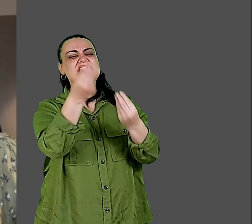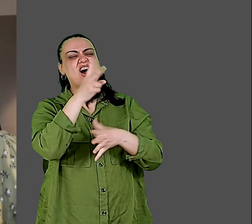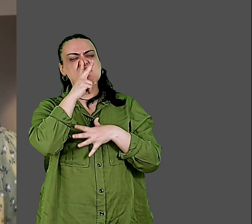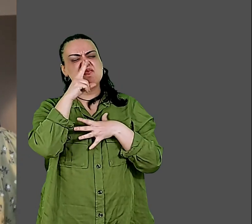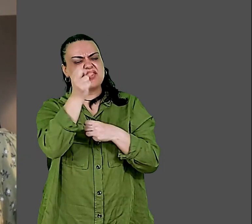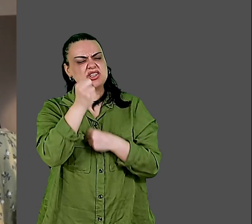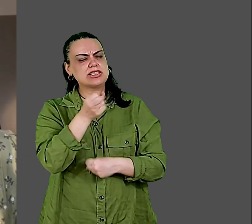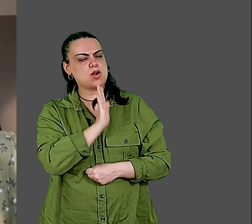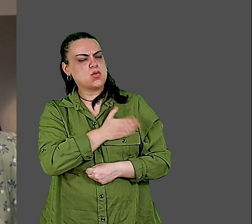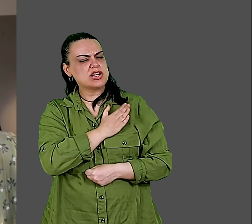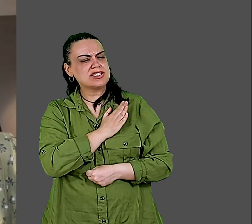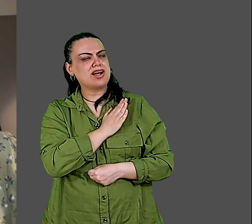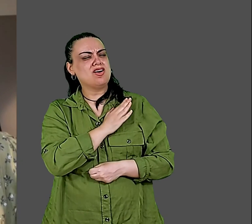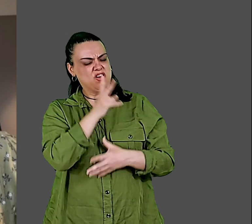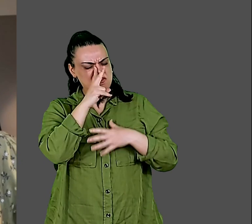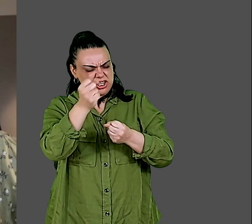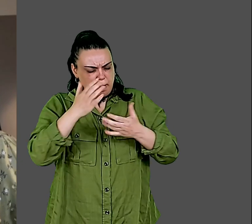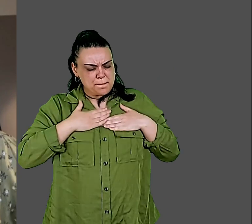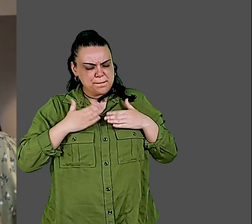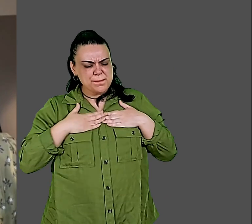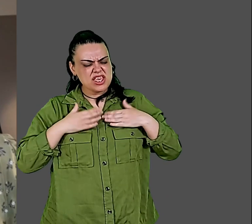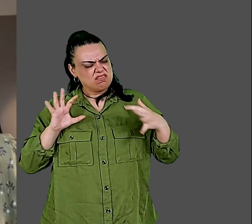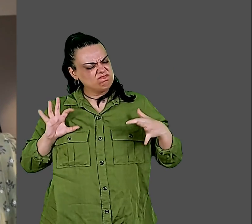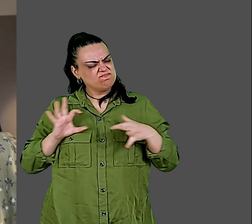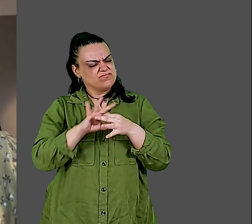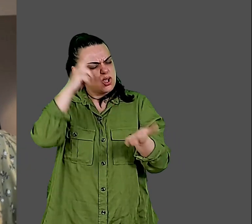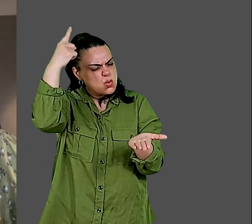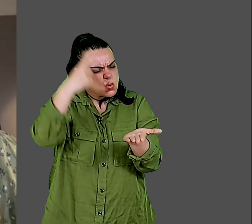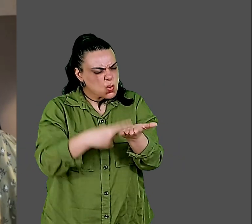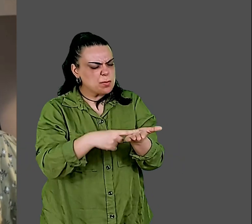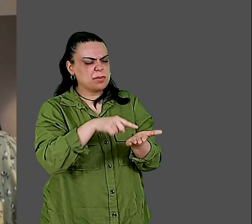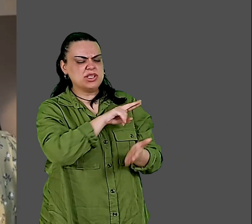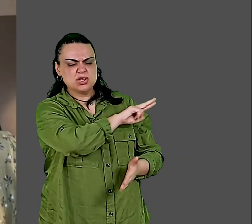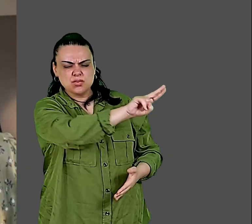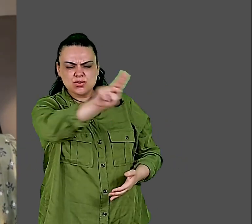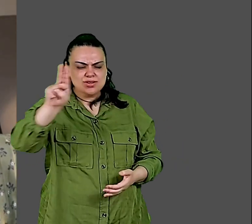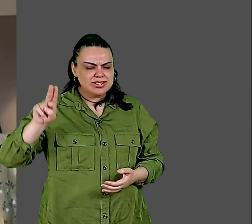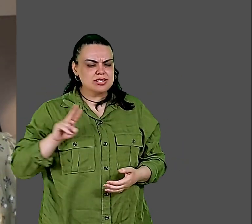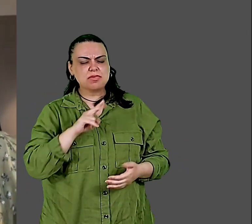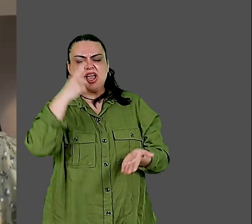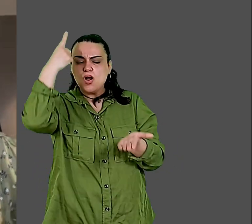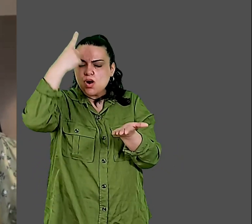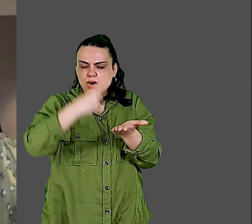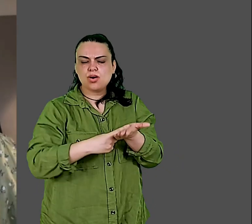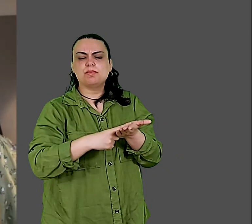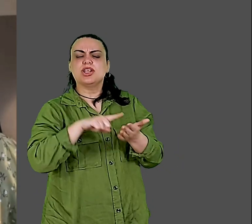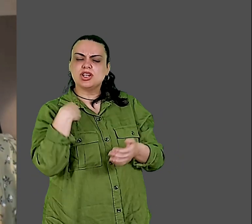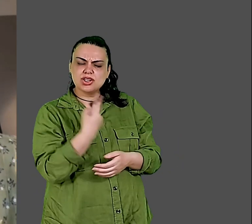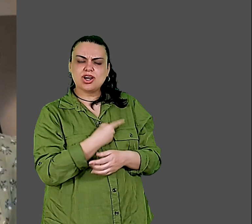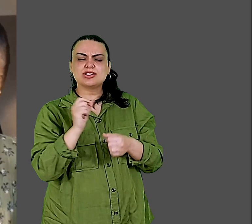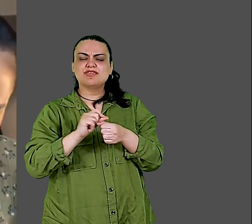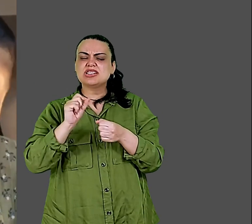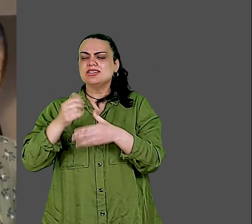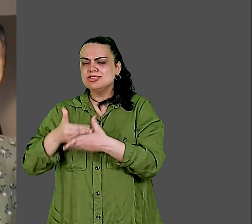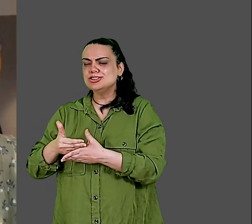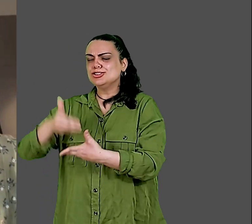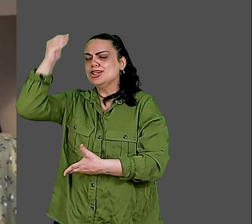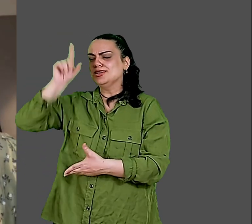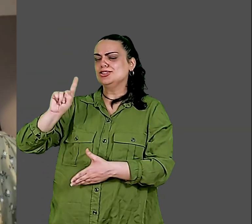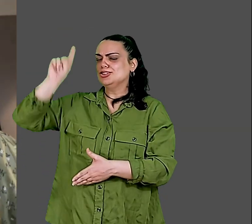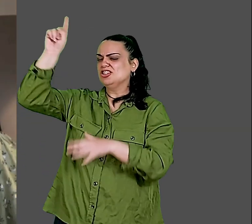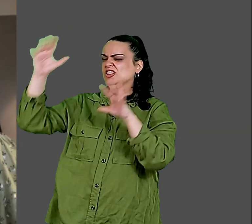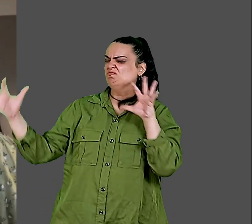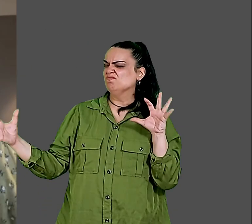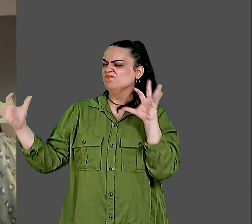corações, fortalece a minha aliança, Senhor, com os meus irmãos e o pacto que nós estamos fazendo contigo, a aliança que